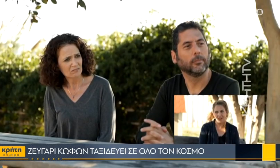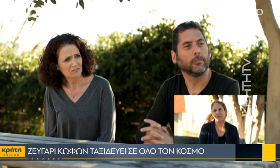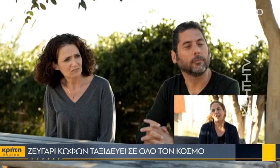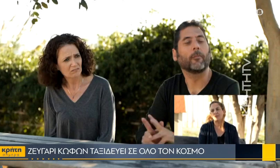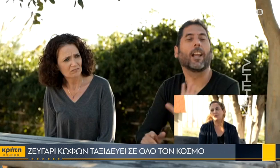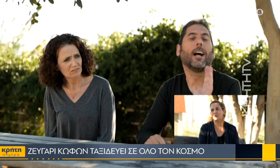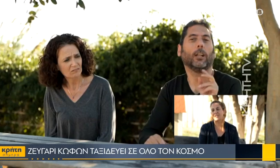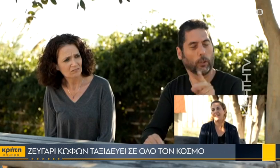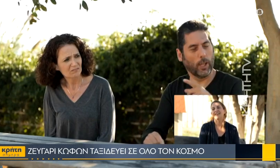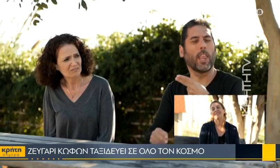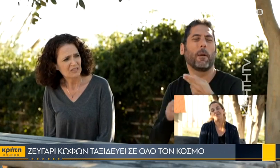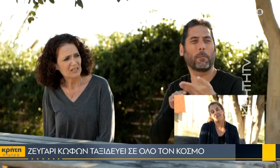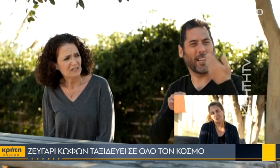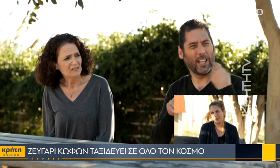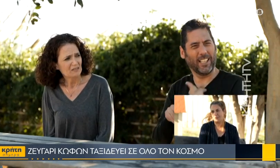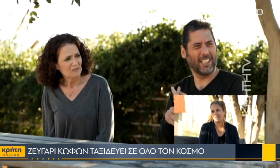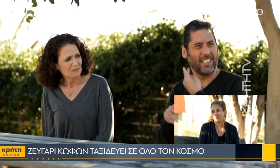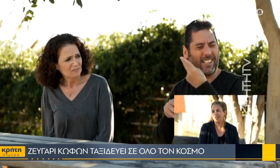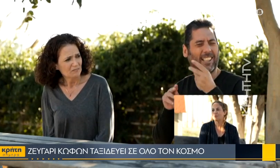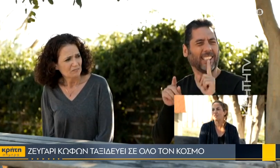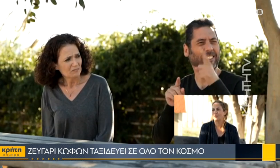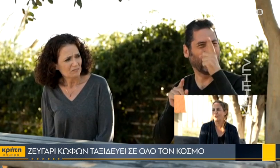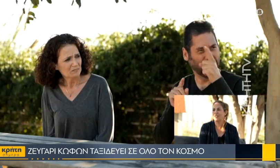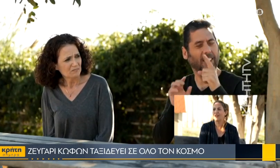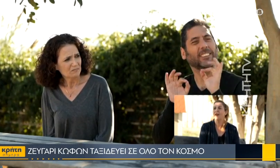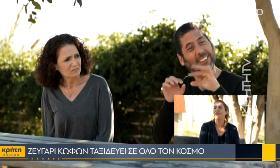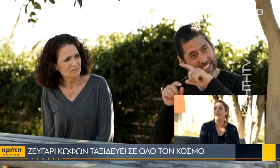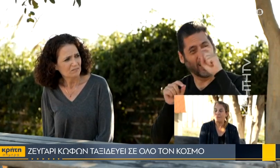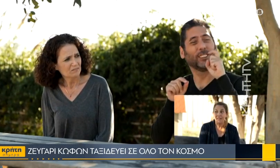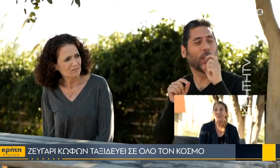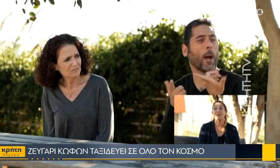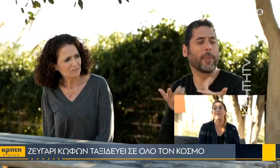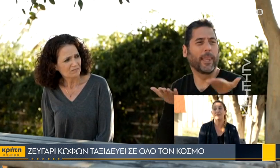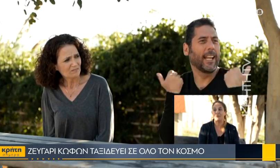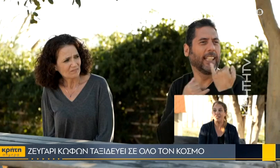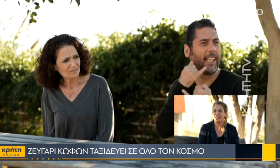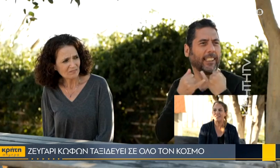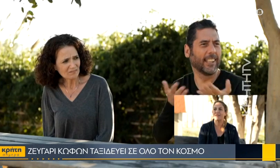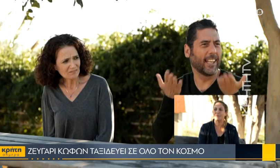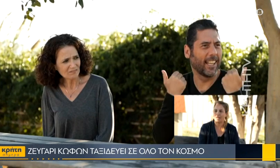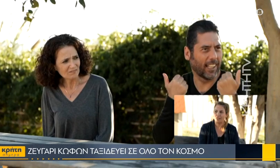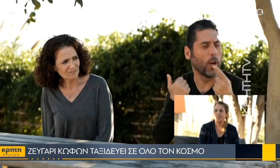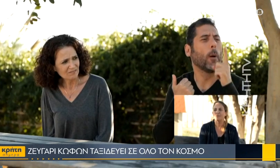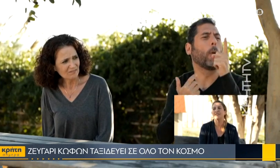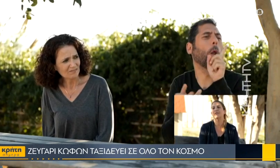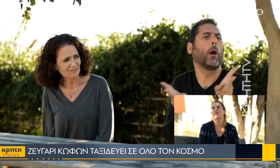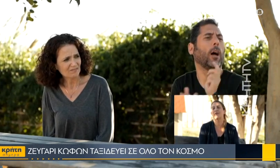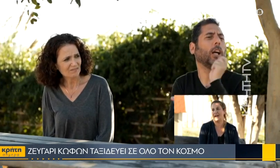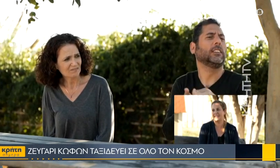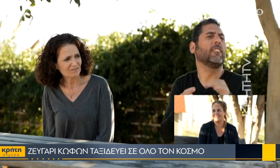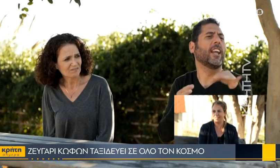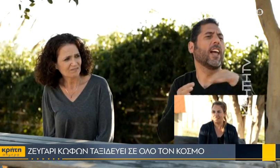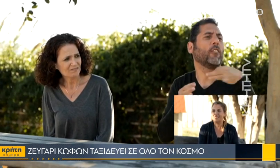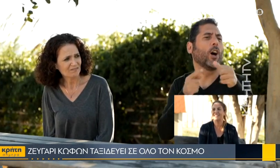Η αλήθεια είναι πως τις παλιότερες εποχές, που η τεχνολογία δεν υπήρχε το ίντερνετ, έπρεπε κανείς να μπει σε